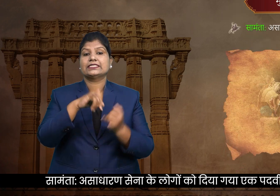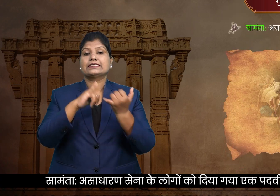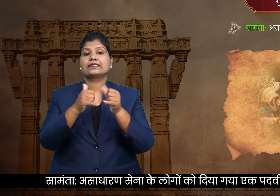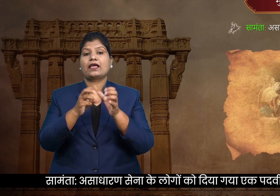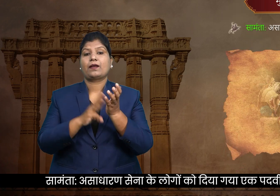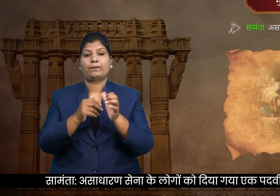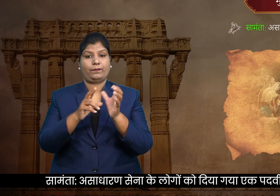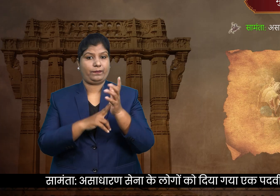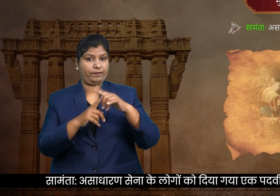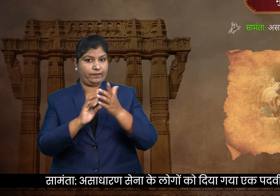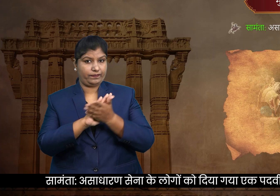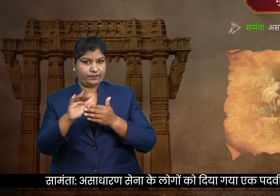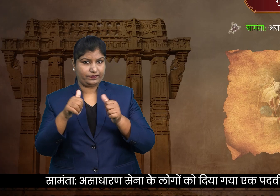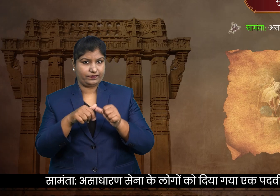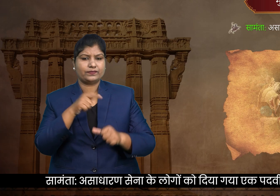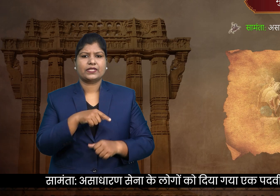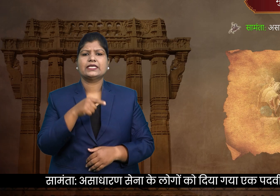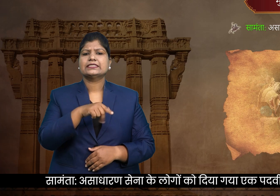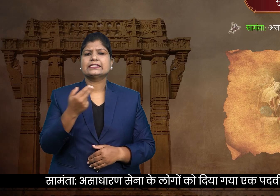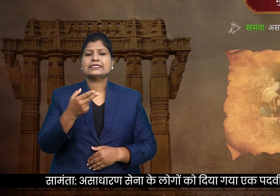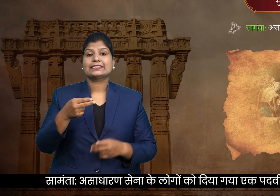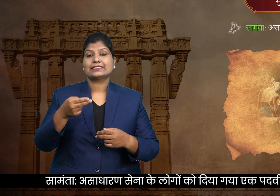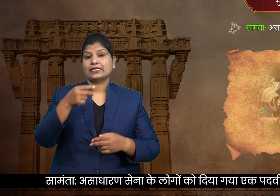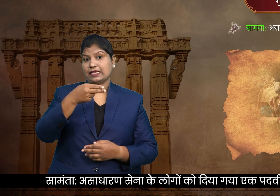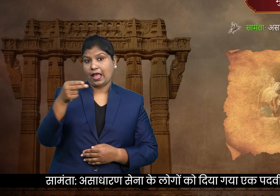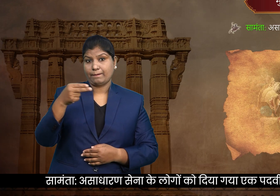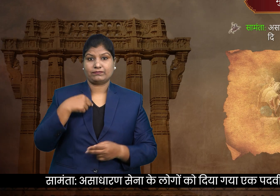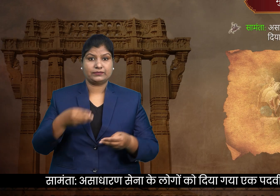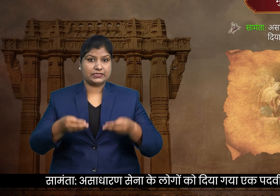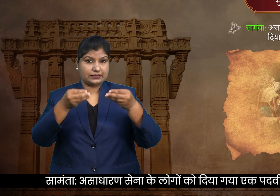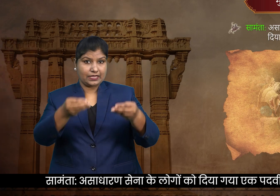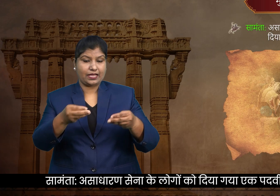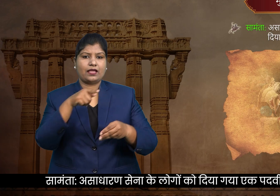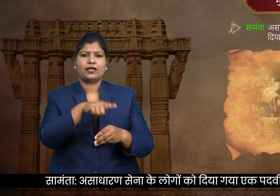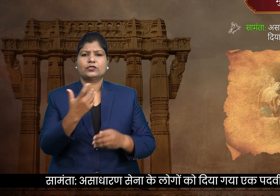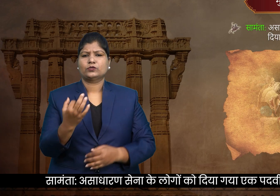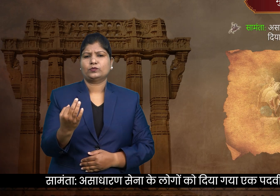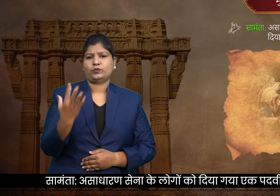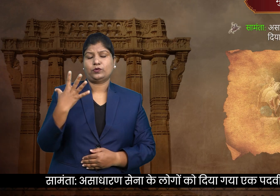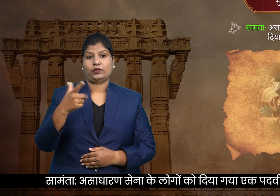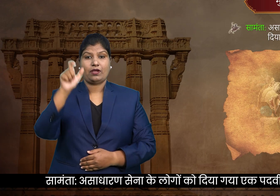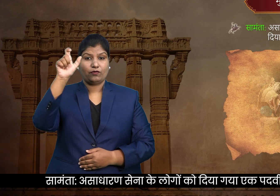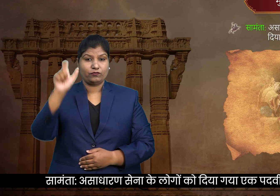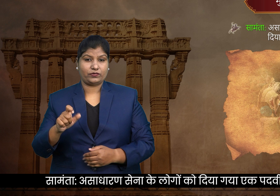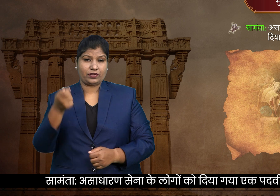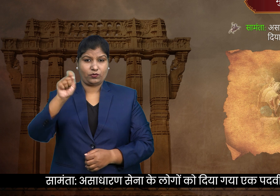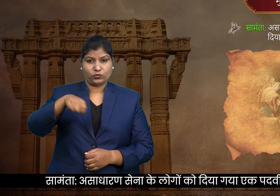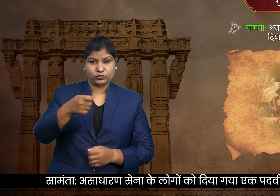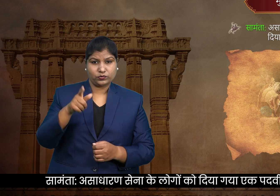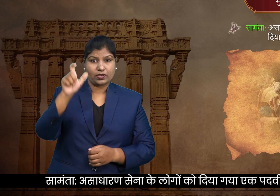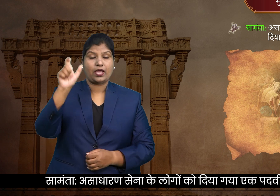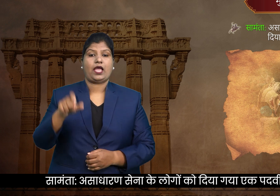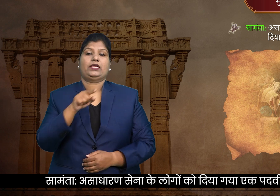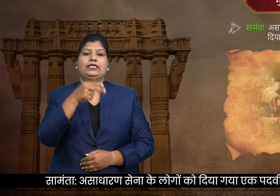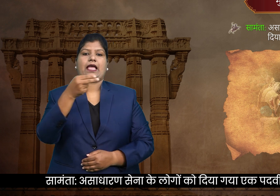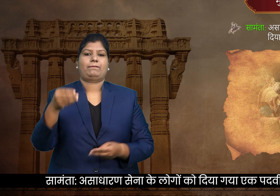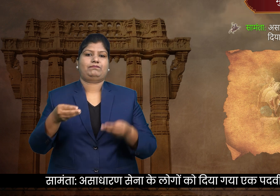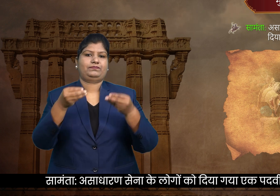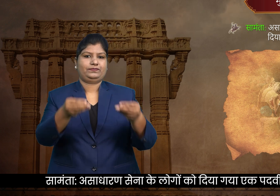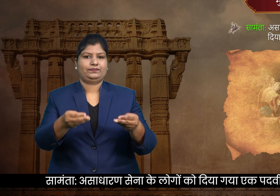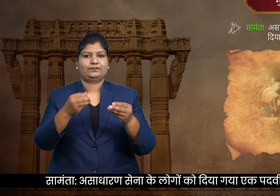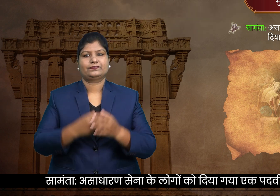सामंता, असाधारण सेना के लोगों को दिया गया एक पदवी या उपाधि।